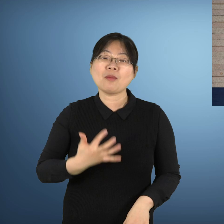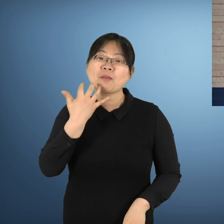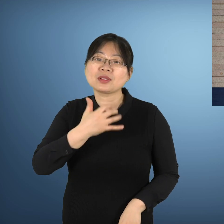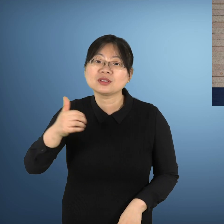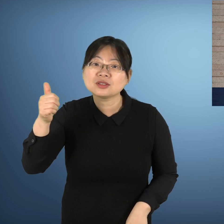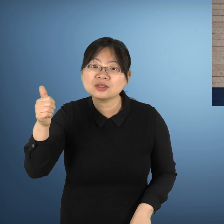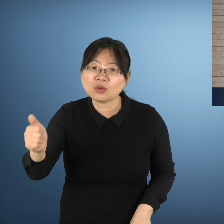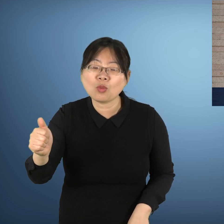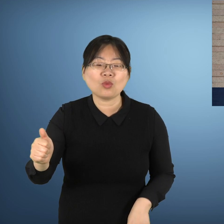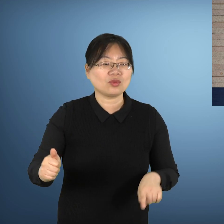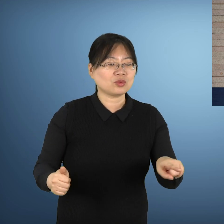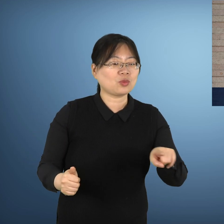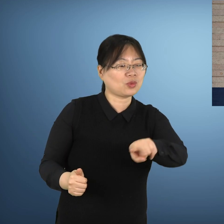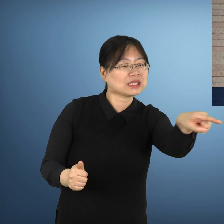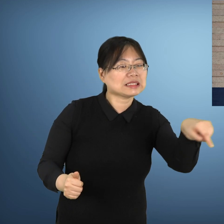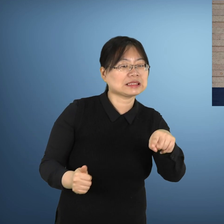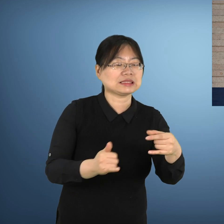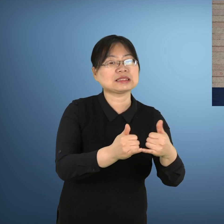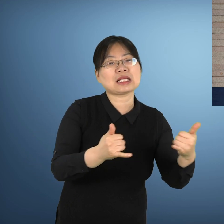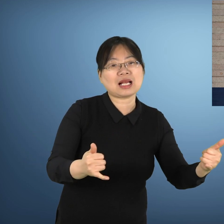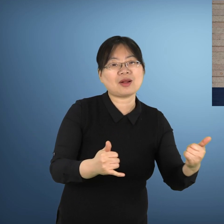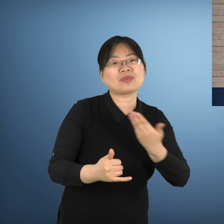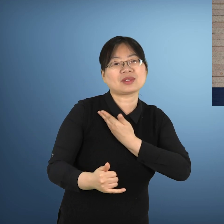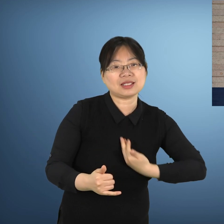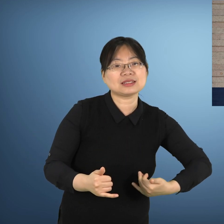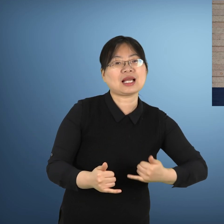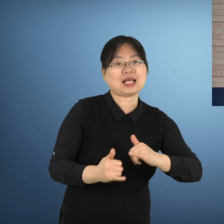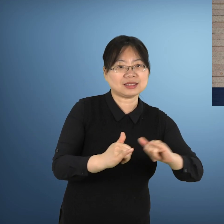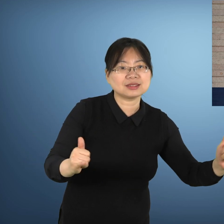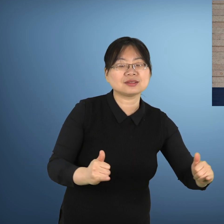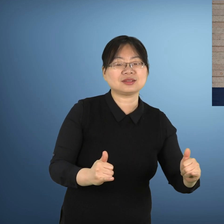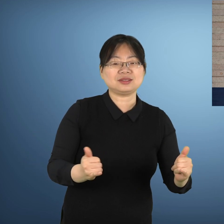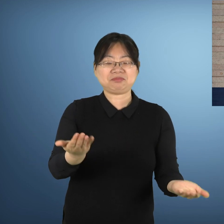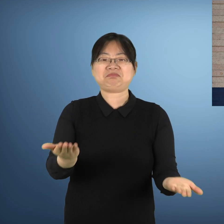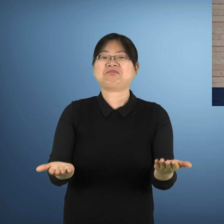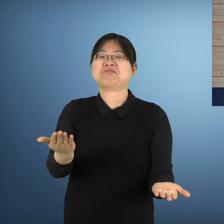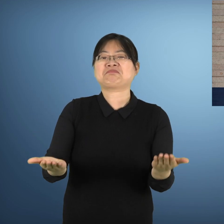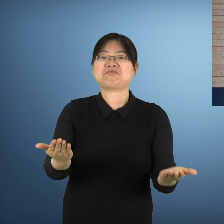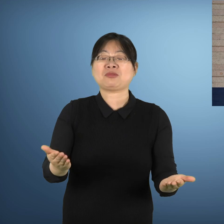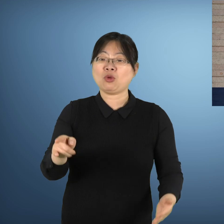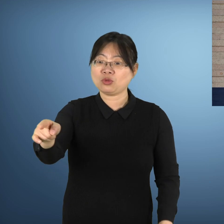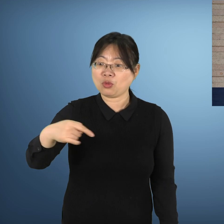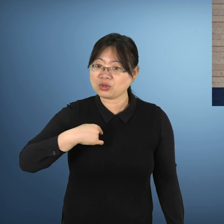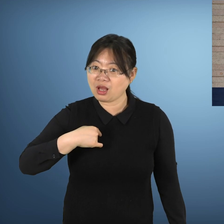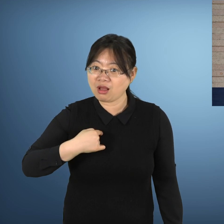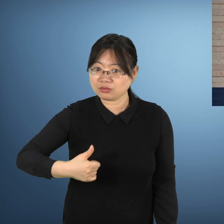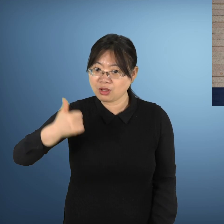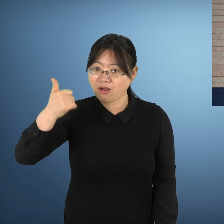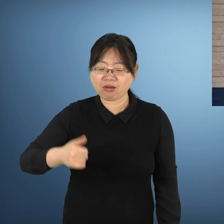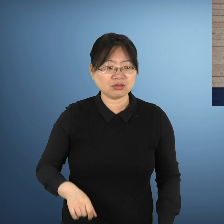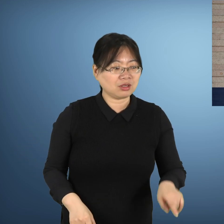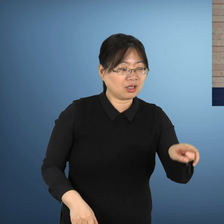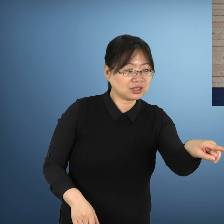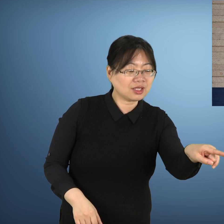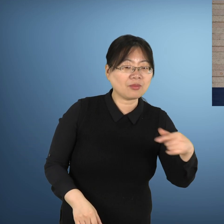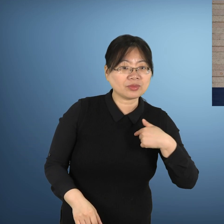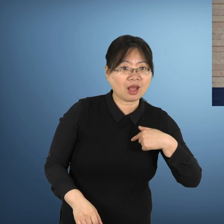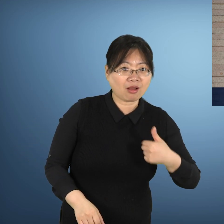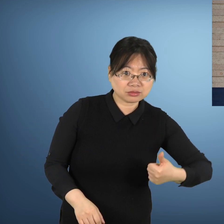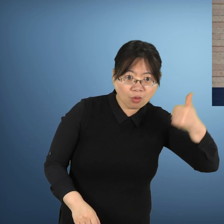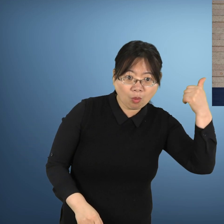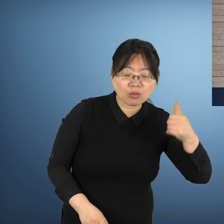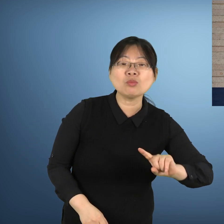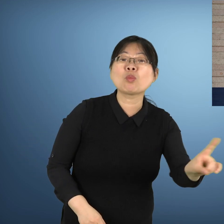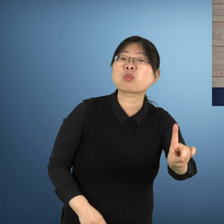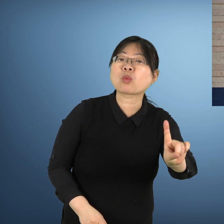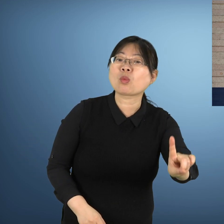이 사람들을 놓고 비교한 거예요. 제자들을 놓고. 네가 나를 더 사랑하냐? 이 사람들이 나를 더 사랑하냐?